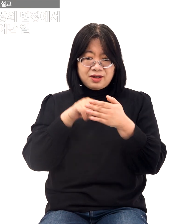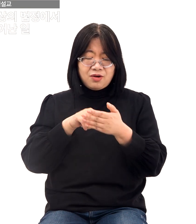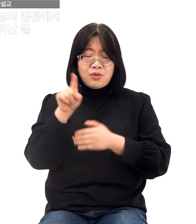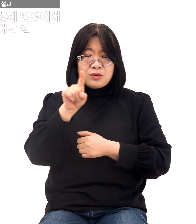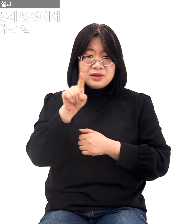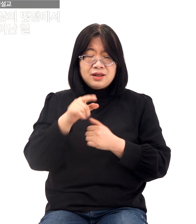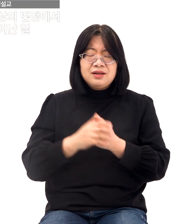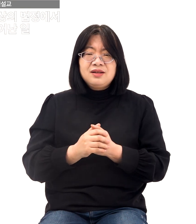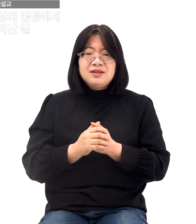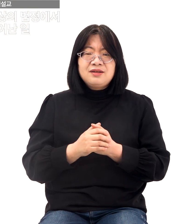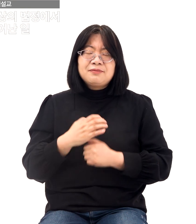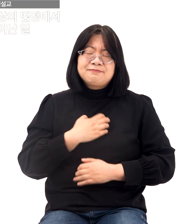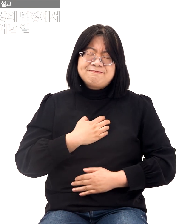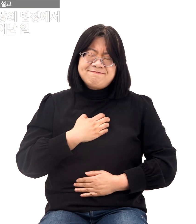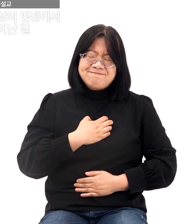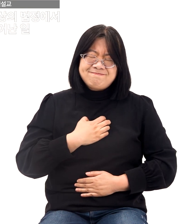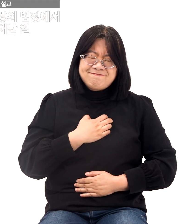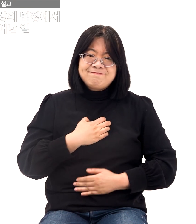어떨까요? 괴로워요.